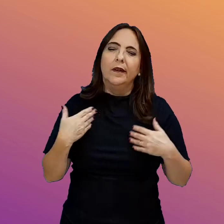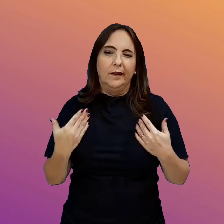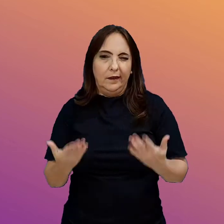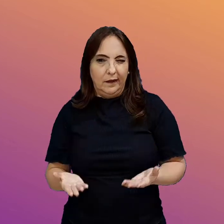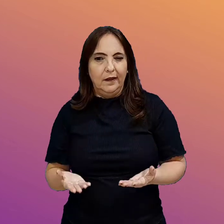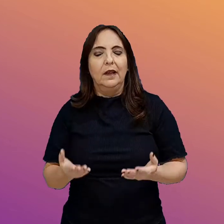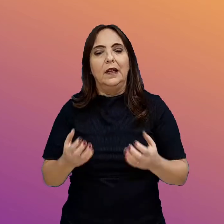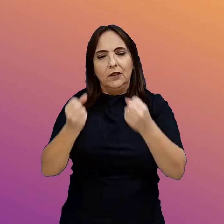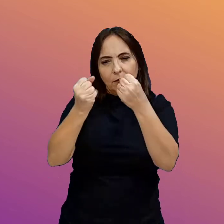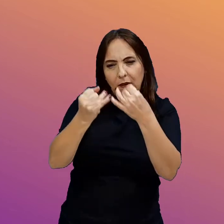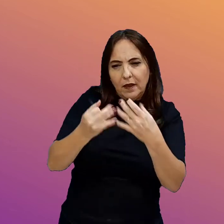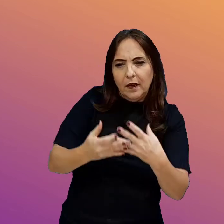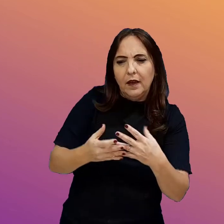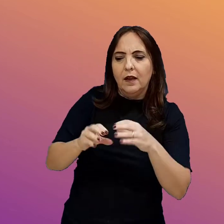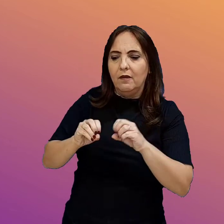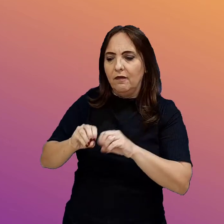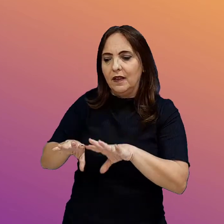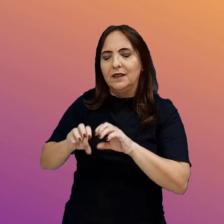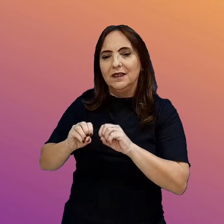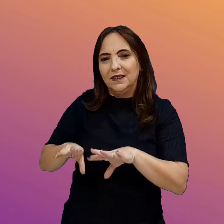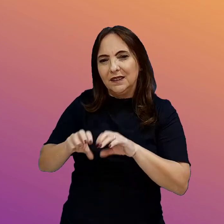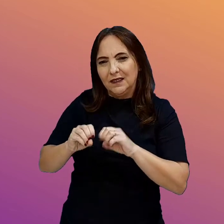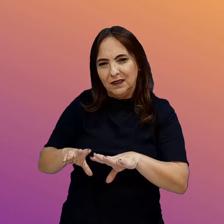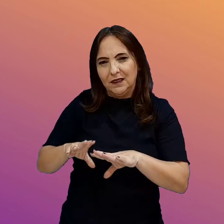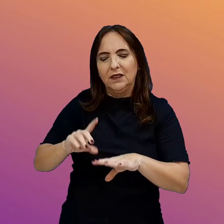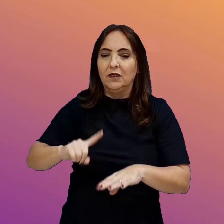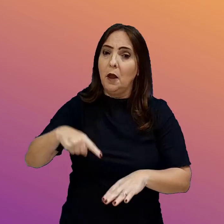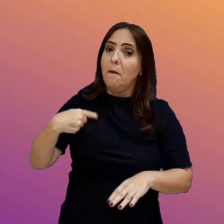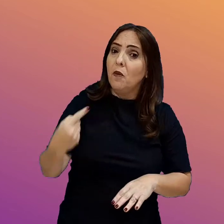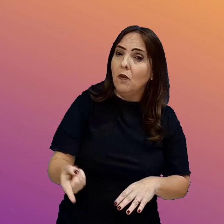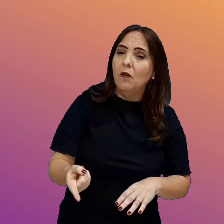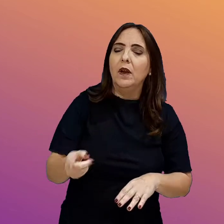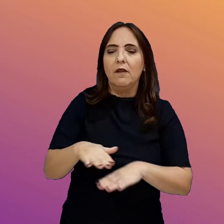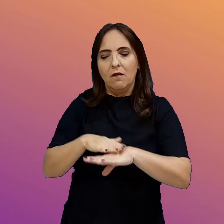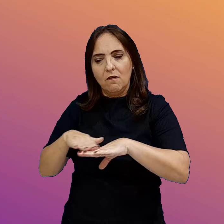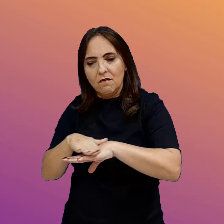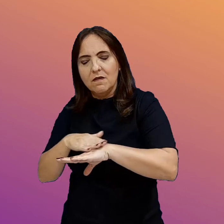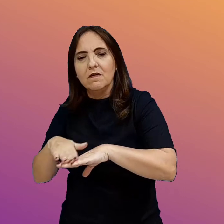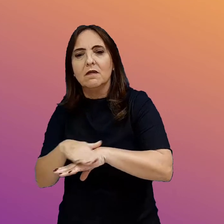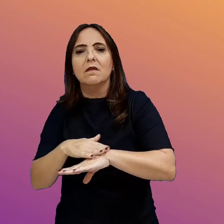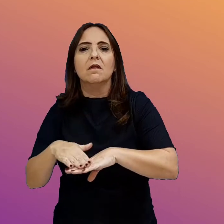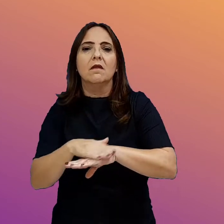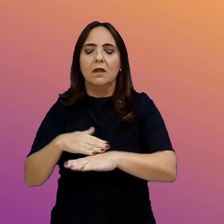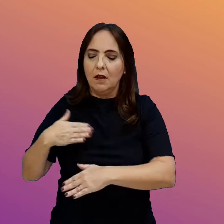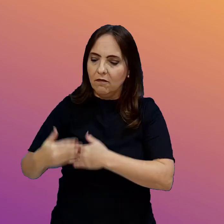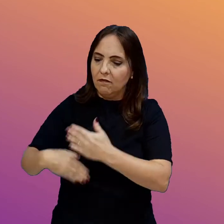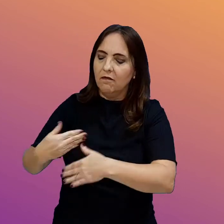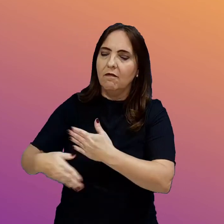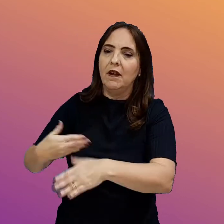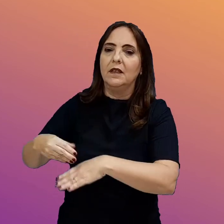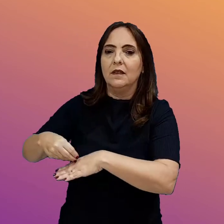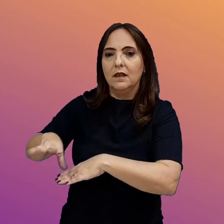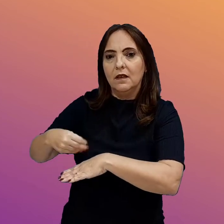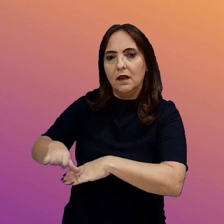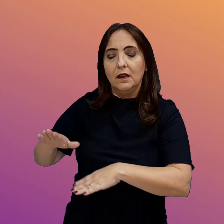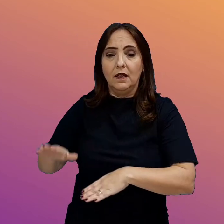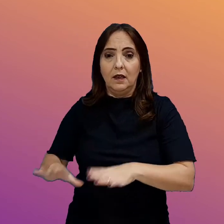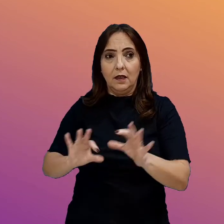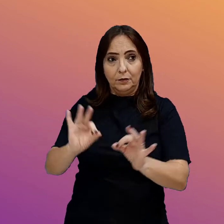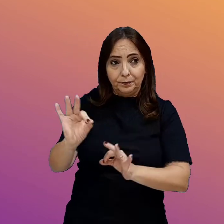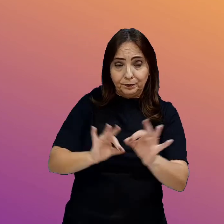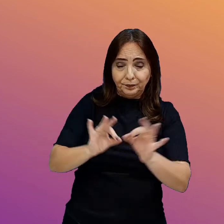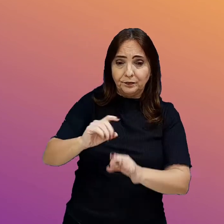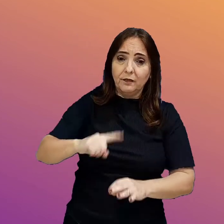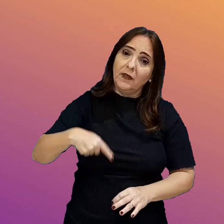Isso aí é para depois. Primeiro é isso aqui. E aí você vai ensinando a criança a se organizar. Depois de uma